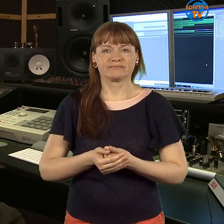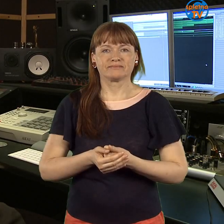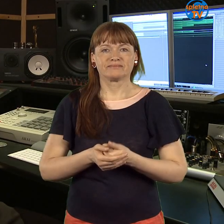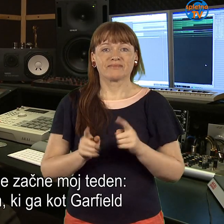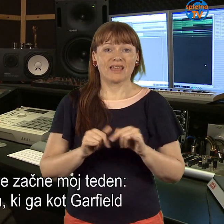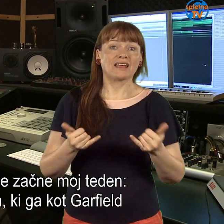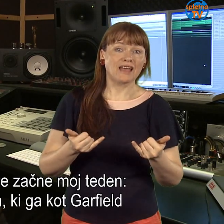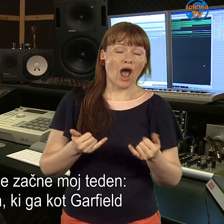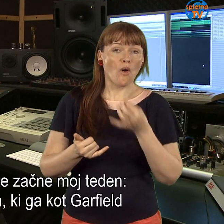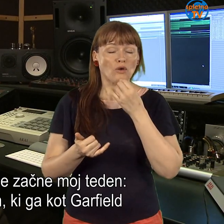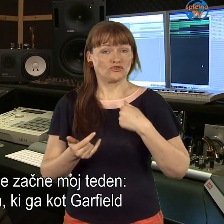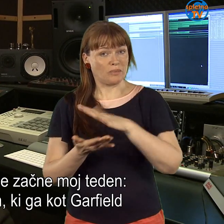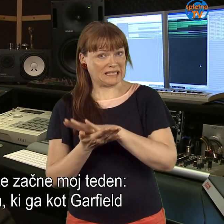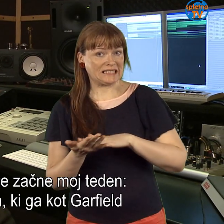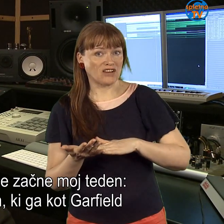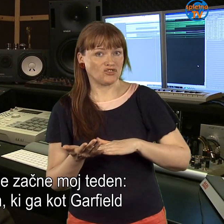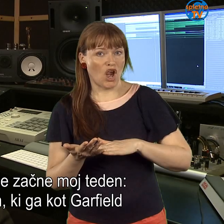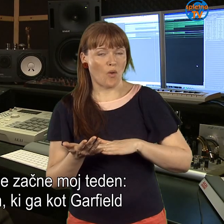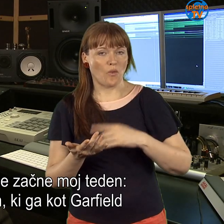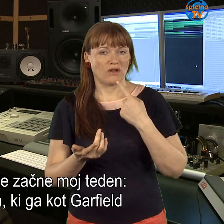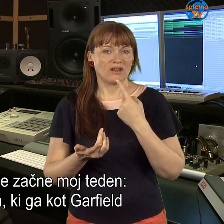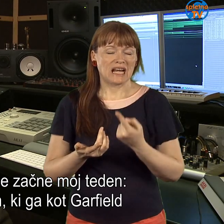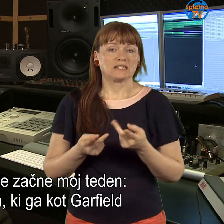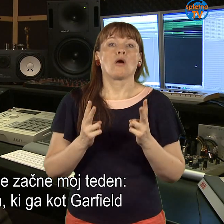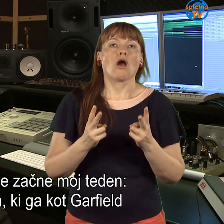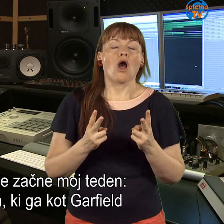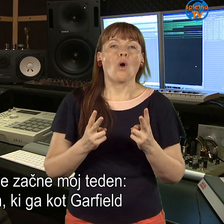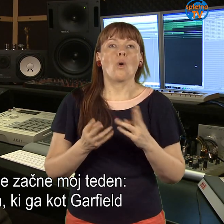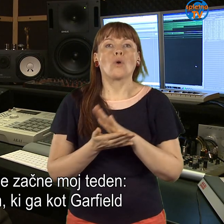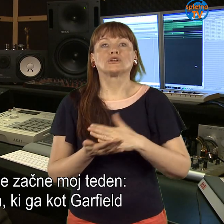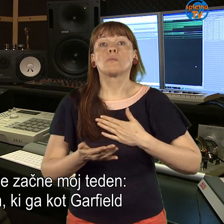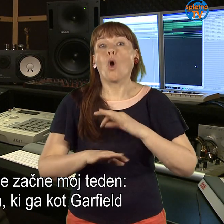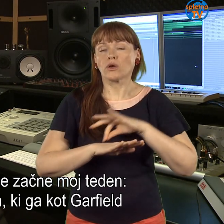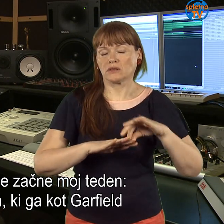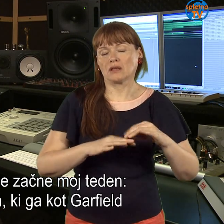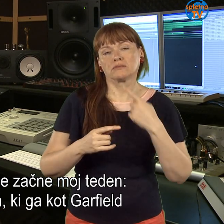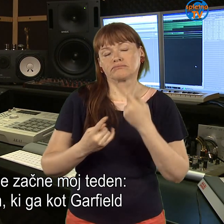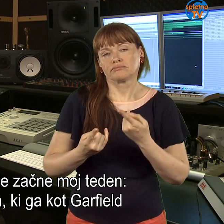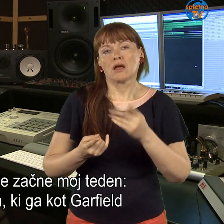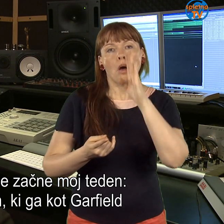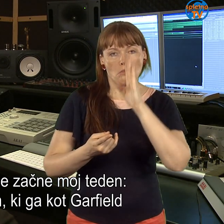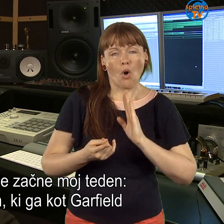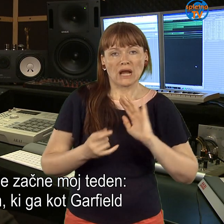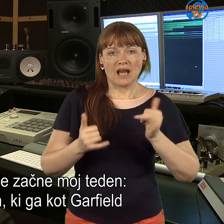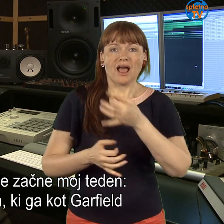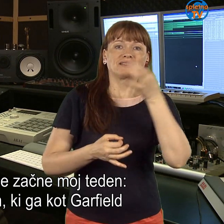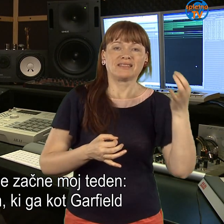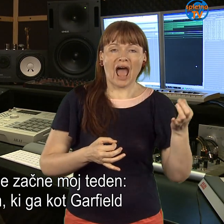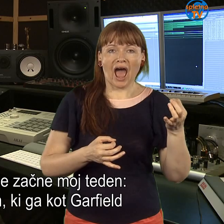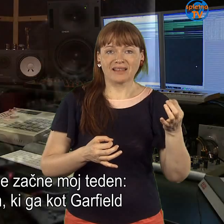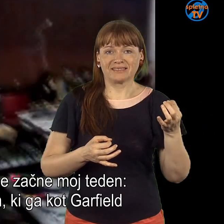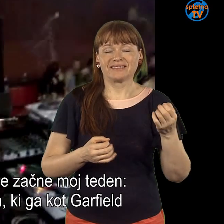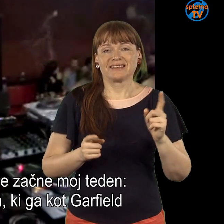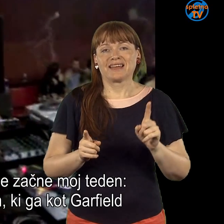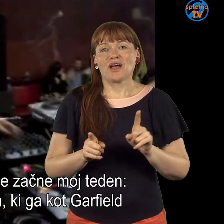Ja, tako, no, če bi začel, recimo, kako se začne moj teden, recimo ponedeljek je dan, ki ga